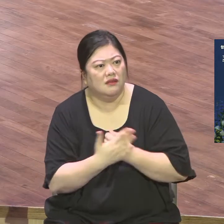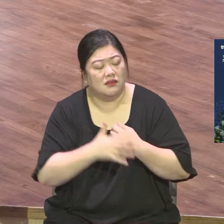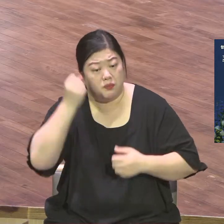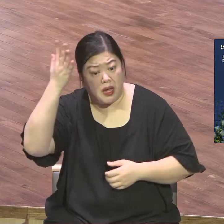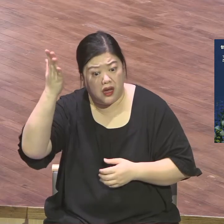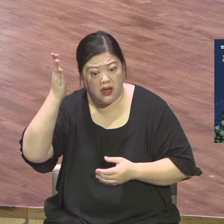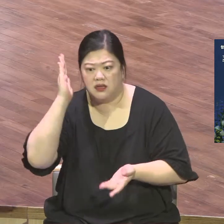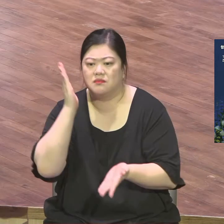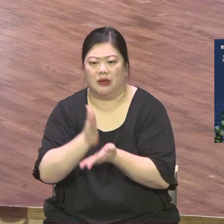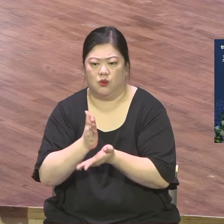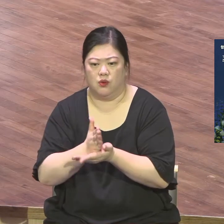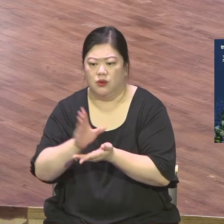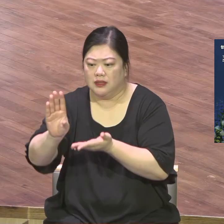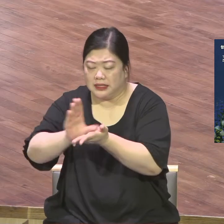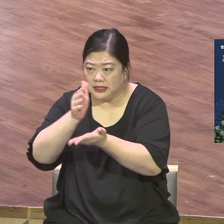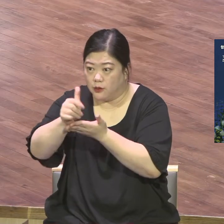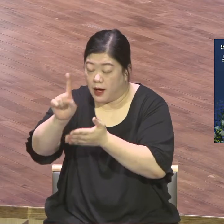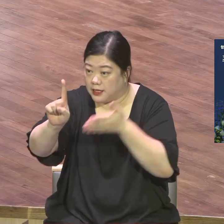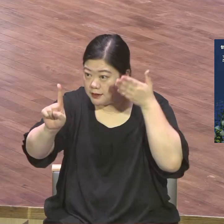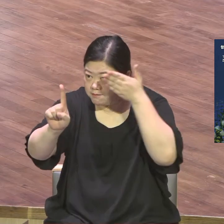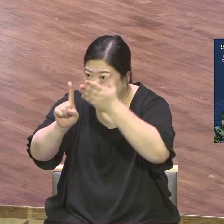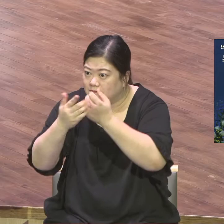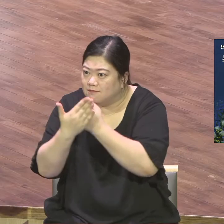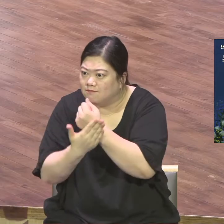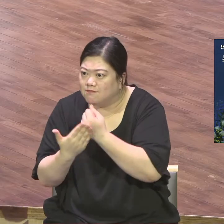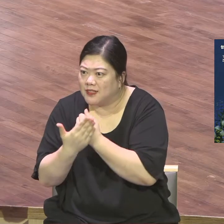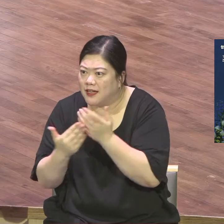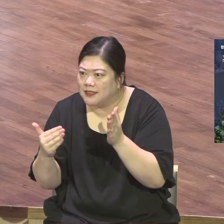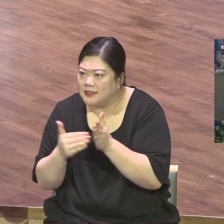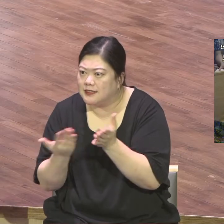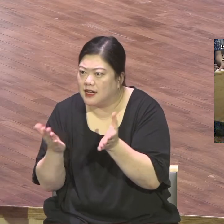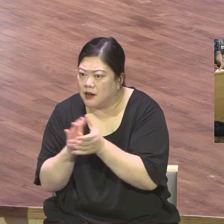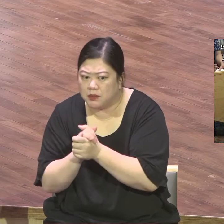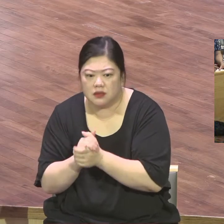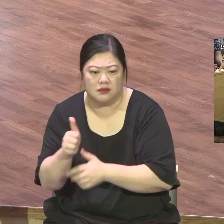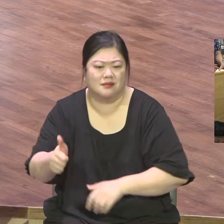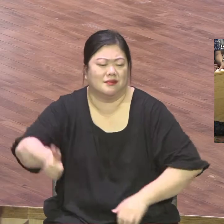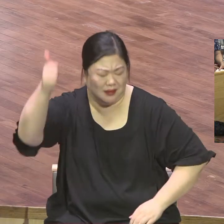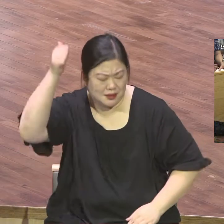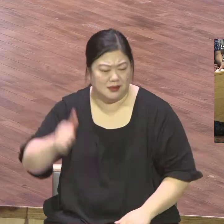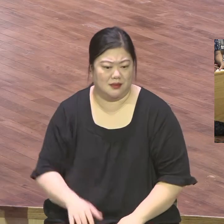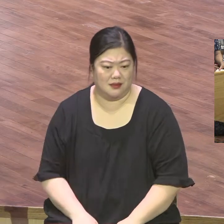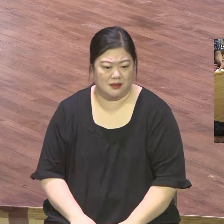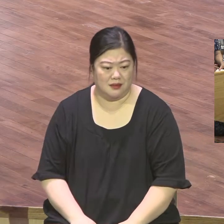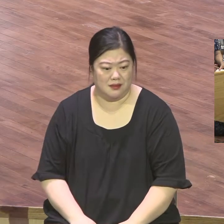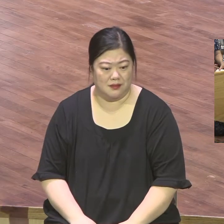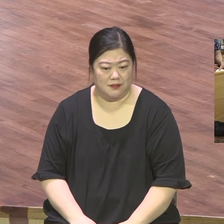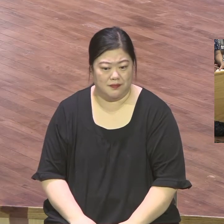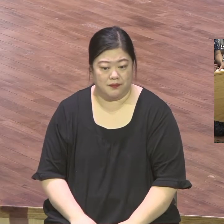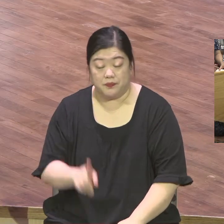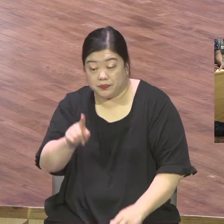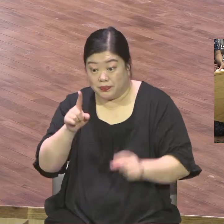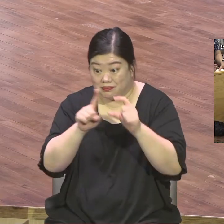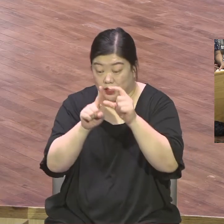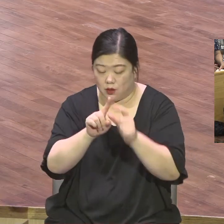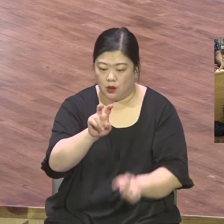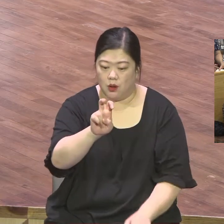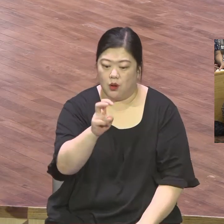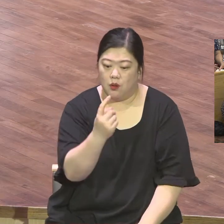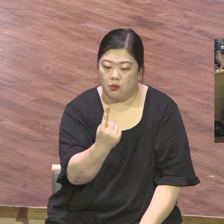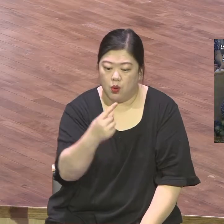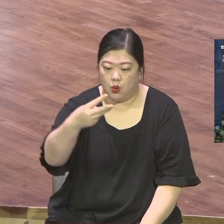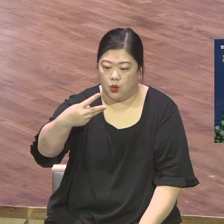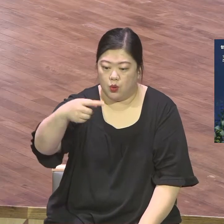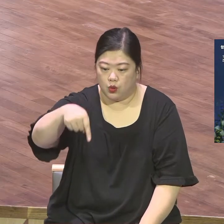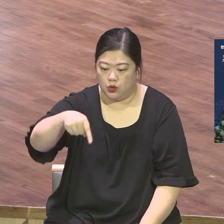그리스도 예수께서 뭐요? 친히 모퉁이 돌이 되셨다 그랬어요. 바울이 당시